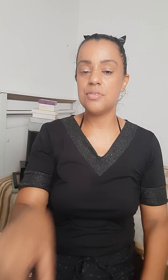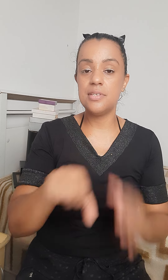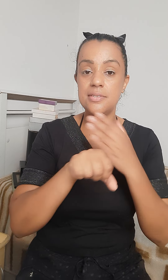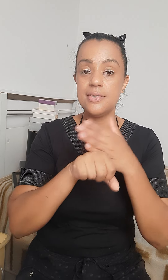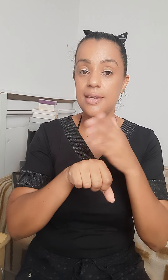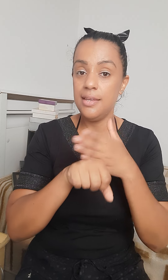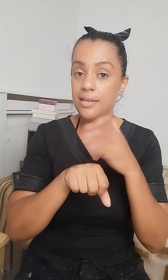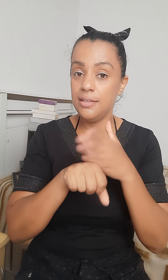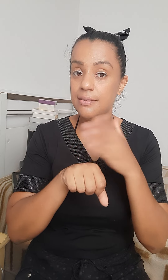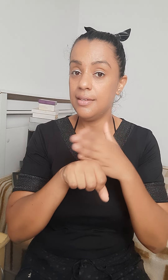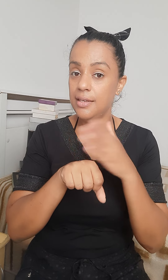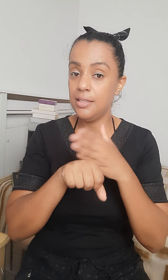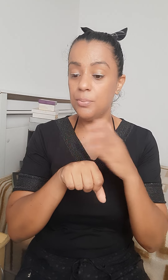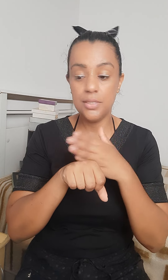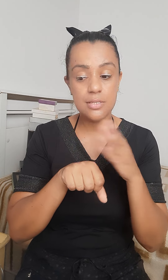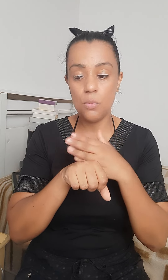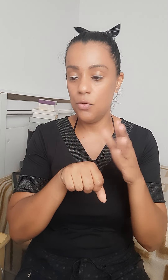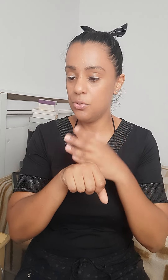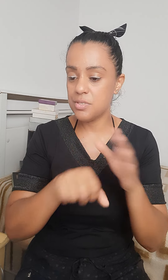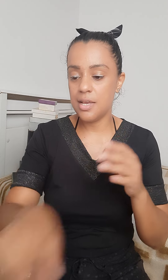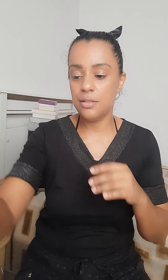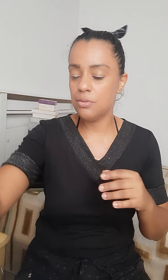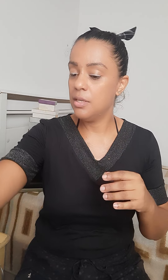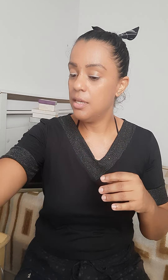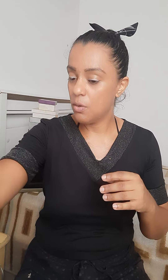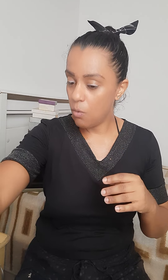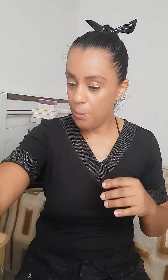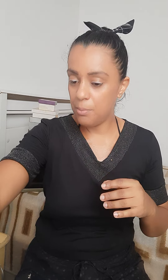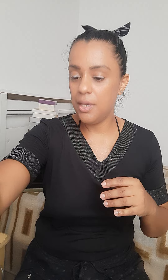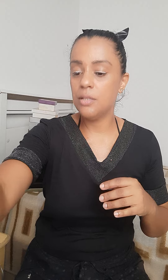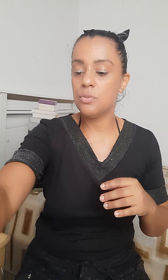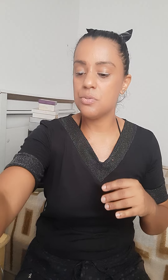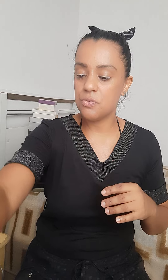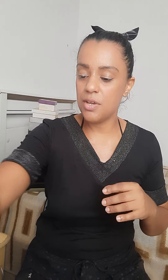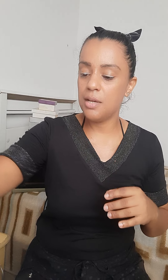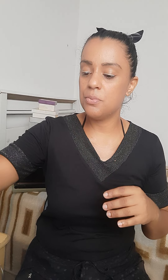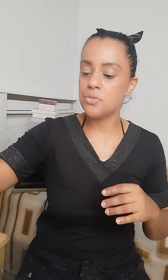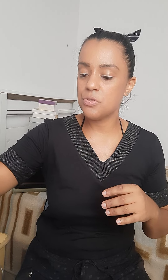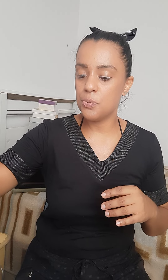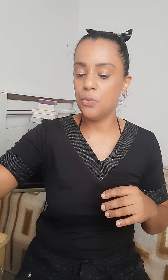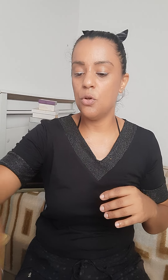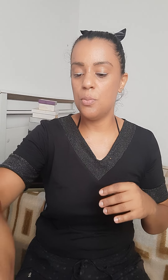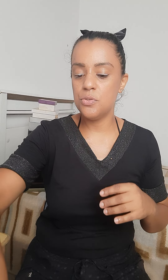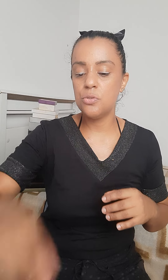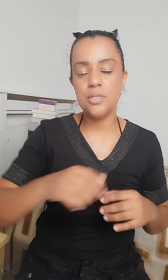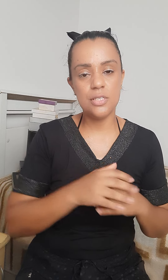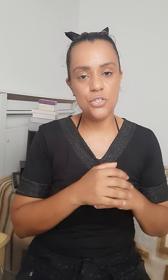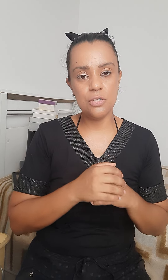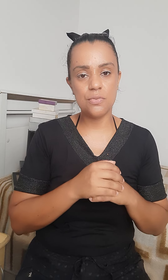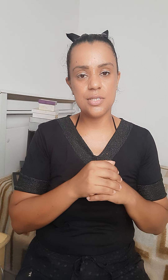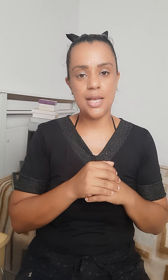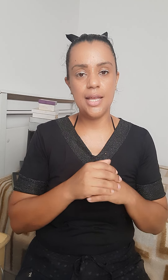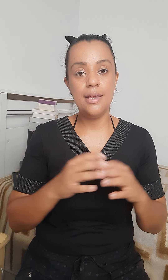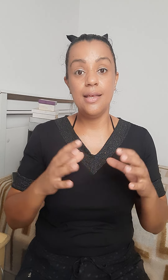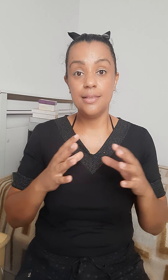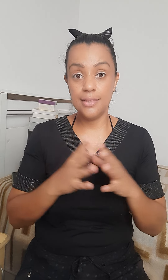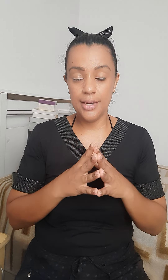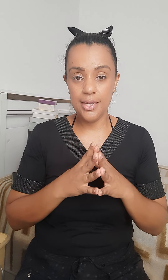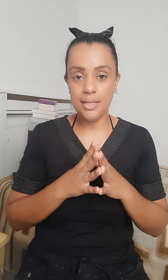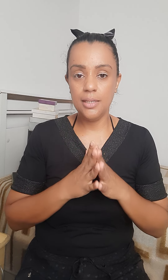Vocês treinem, porque são muito usados comprimentos, verbos, os pronomes e os substantivos, tá? Treinem